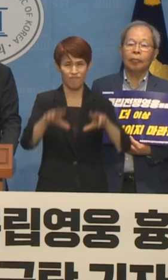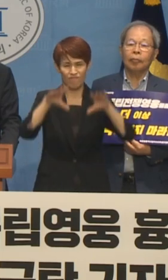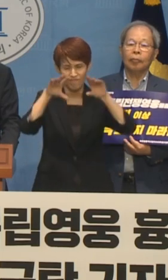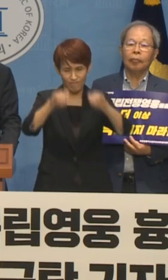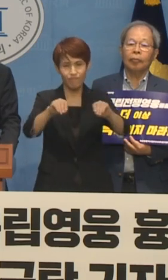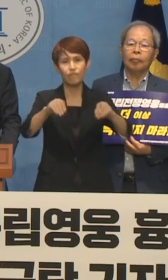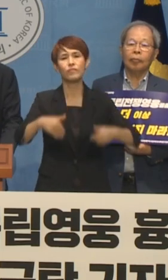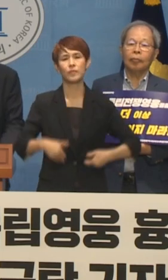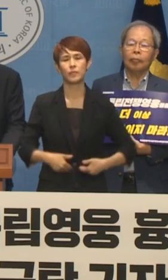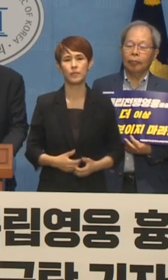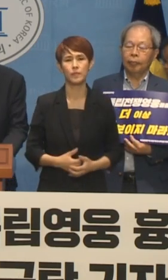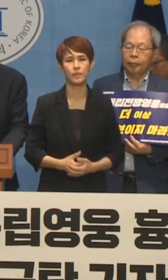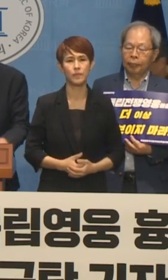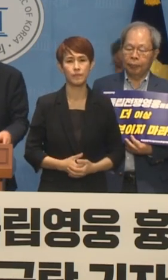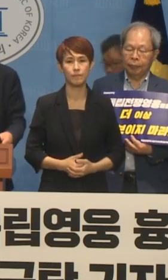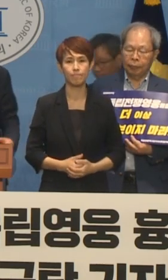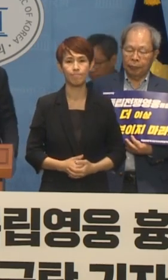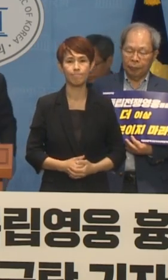합니다.